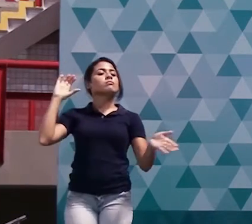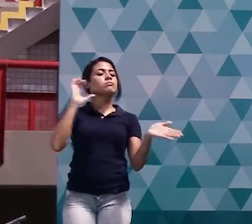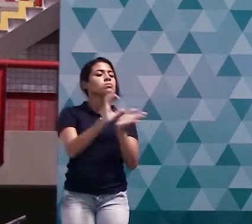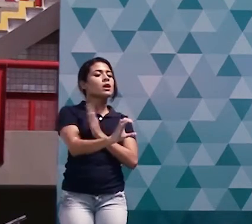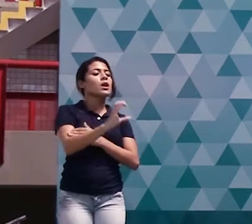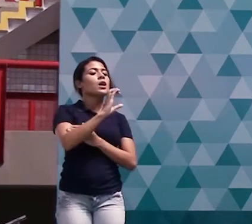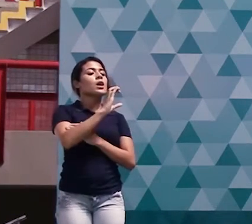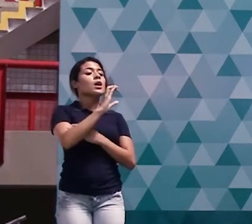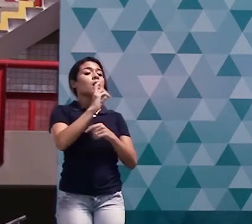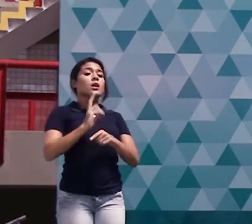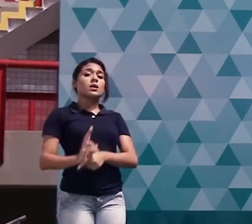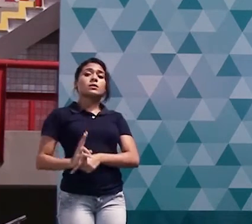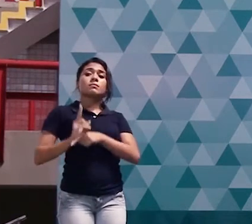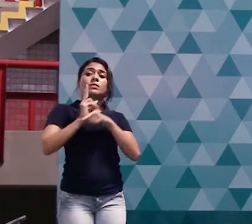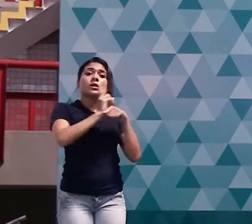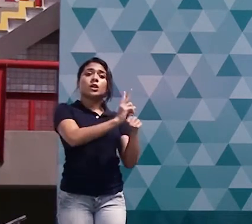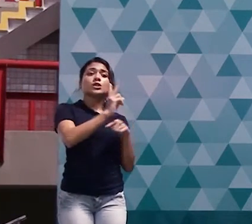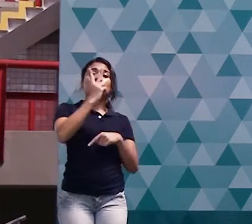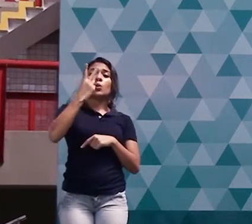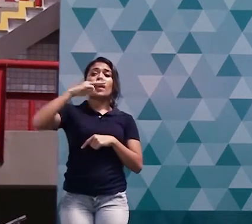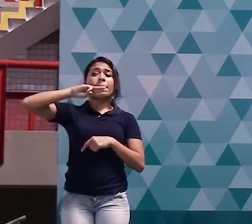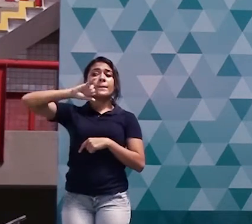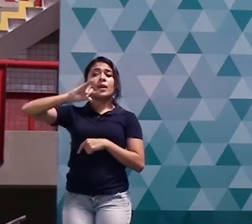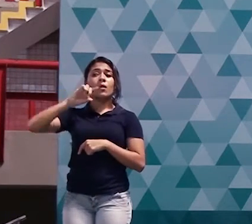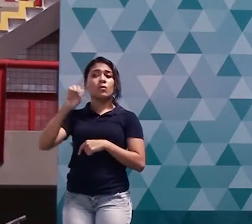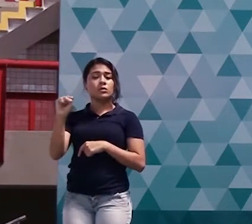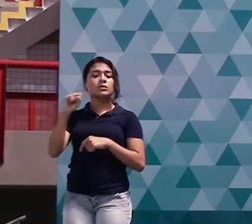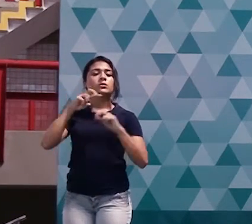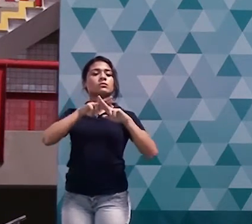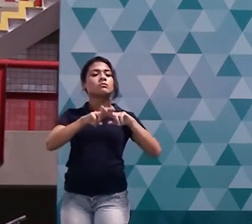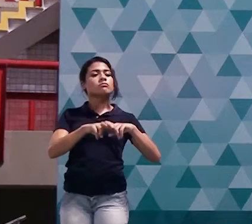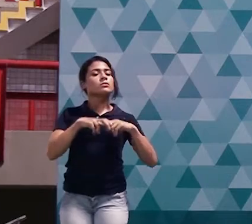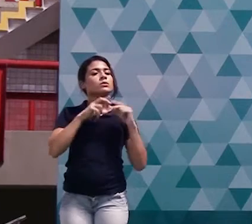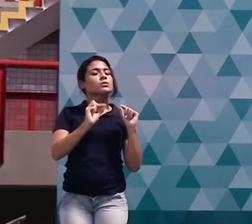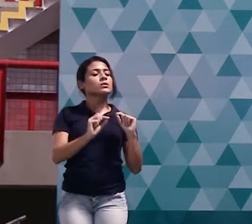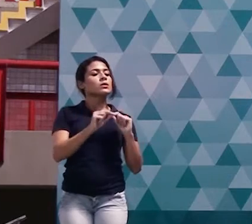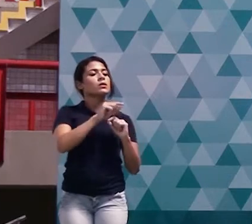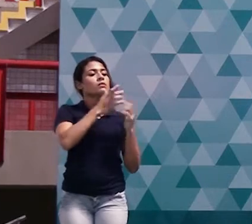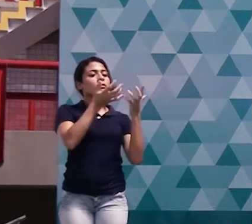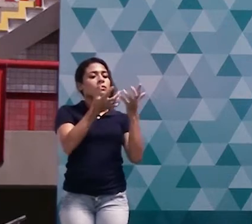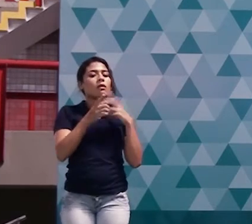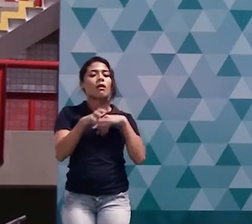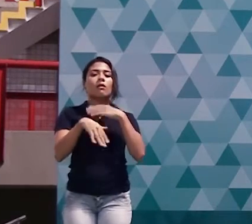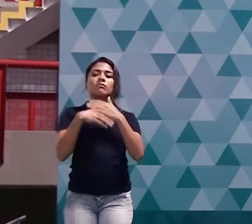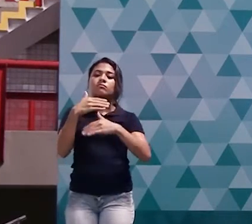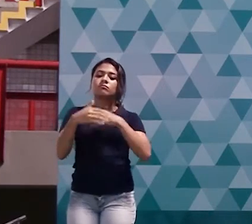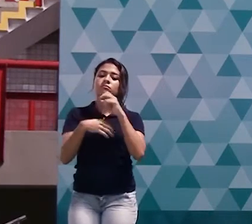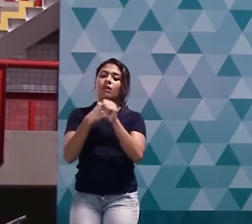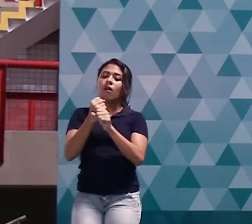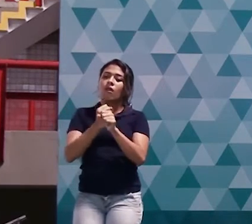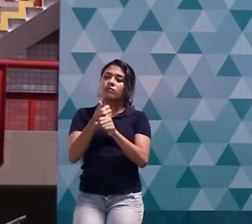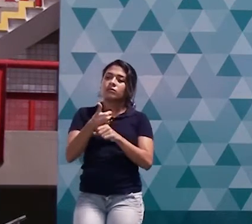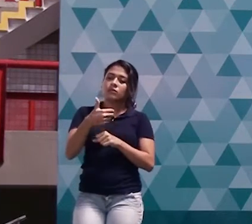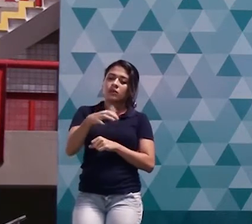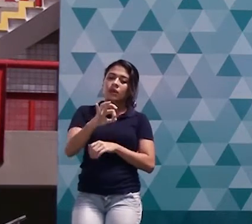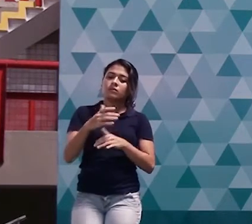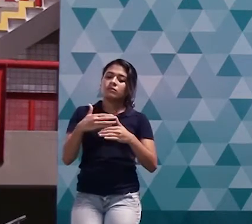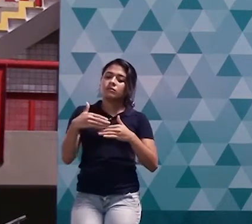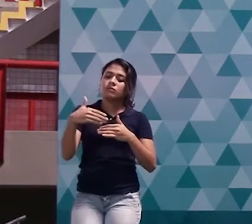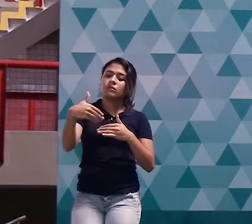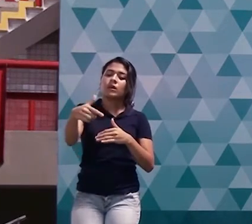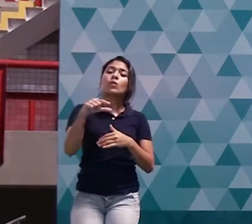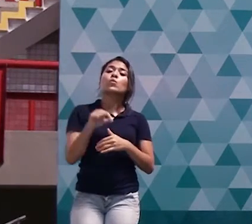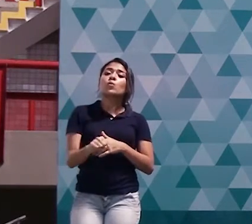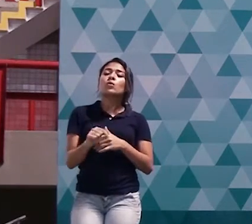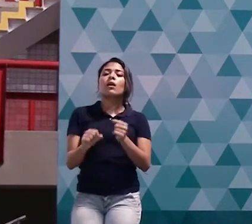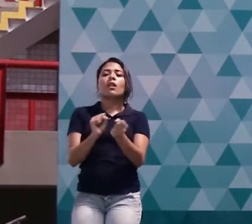independência, a Inglaterra exigiu a Dom Pedro que em 10 anos a gente começasse o processo de abolição da escravatura.